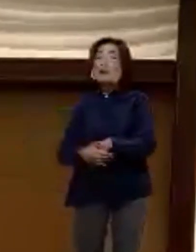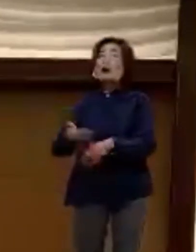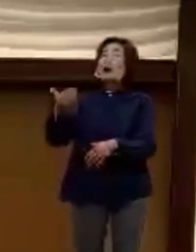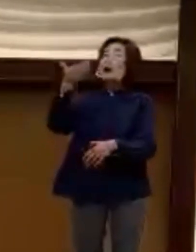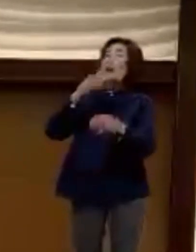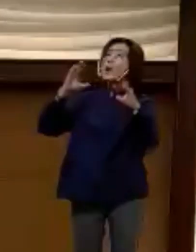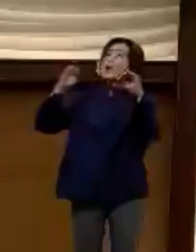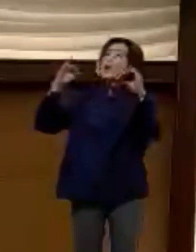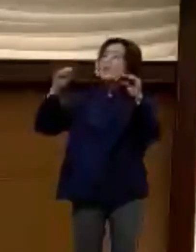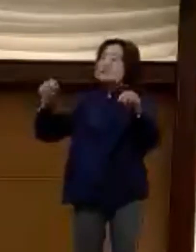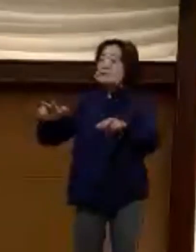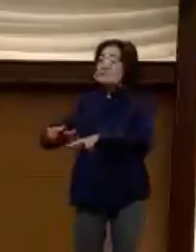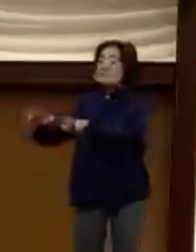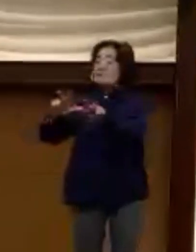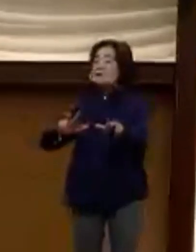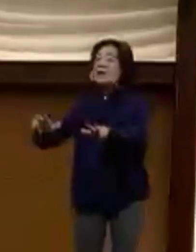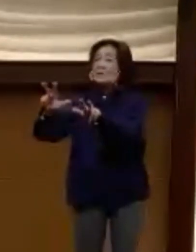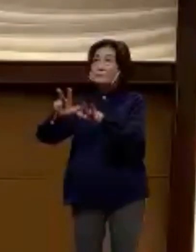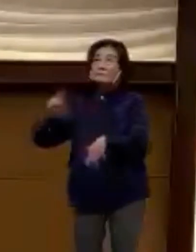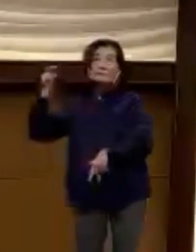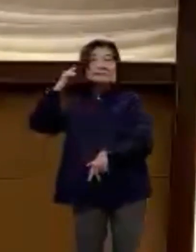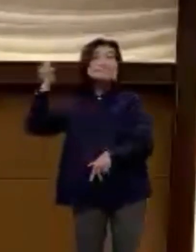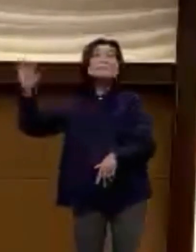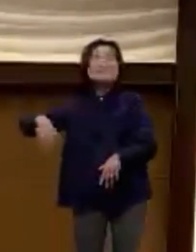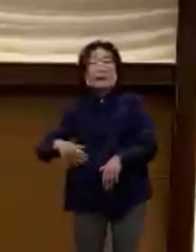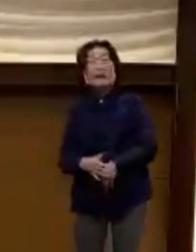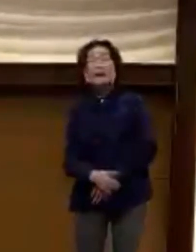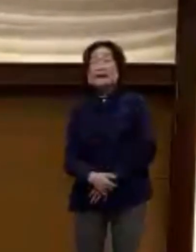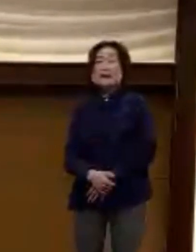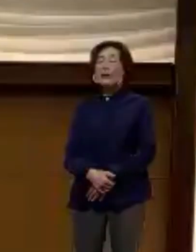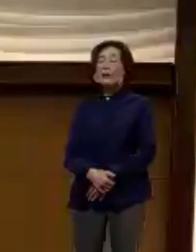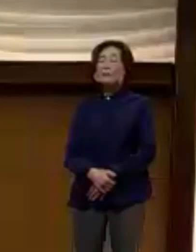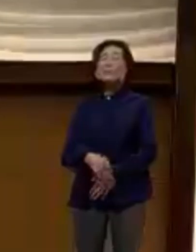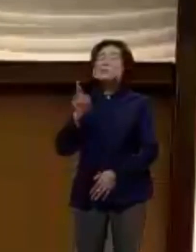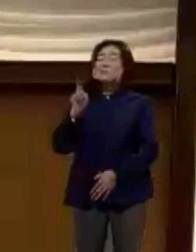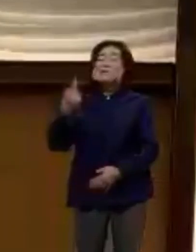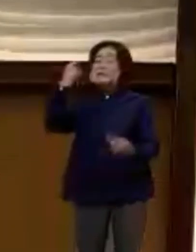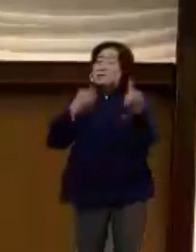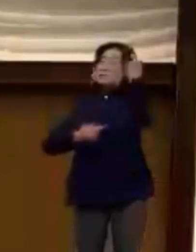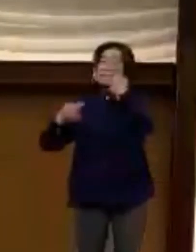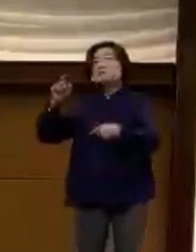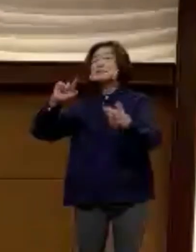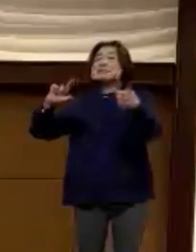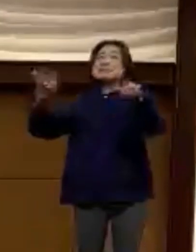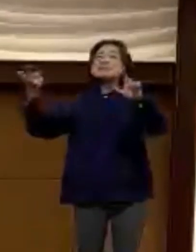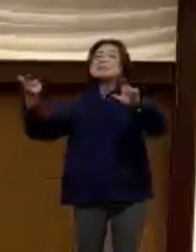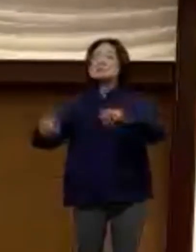って笑っているテープが届きました。私はその言葉に傷ついたんじゃないんです。